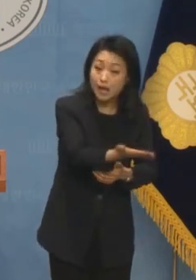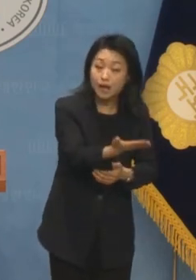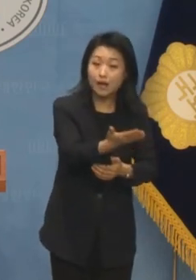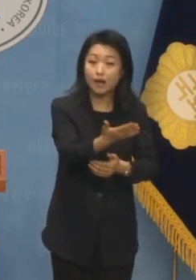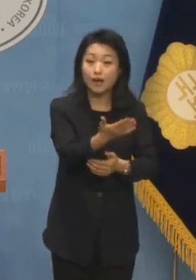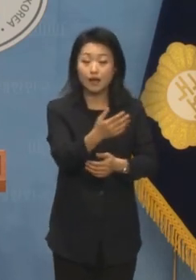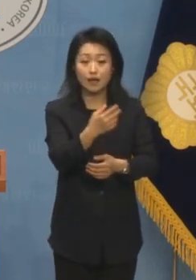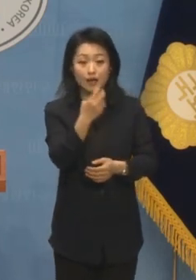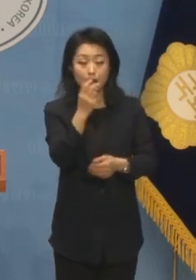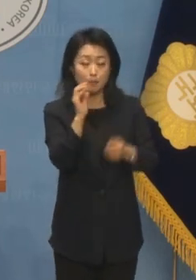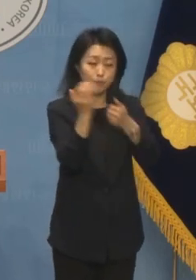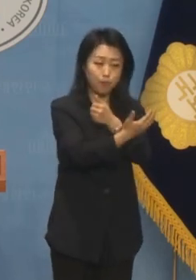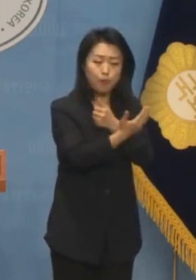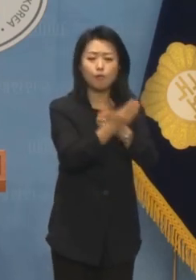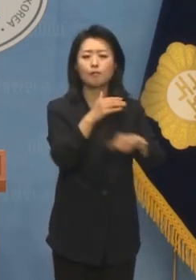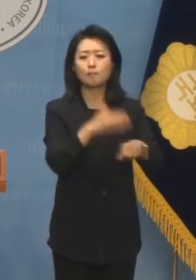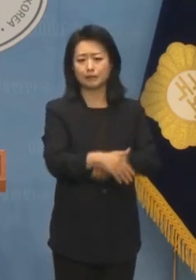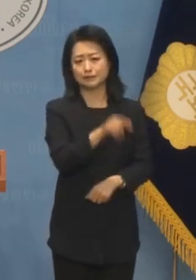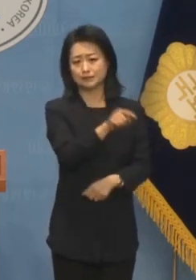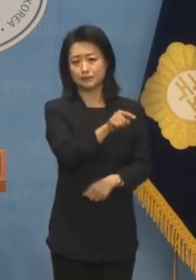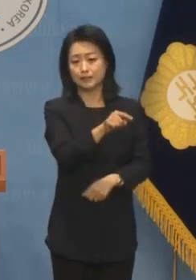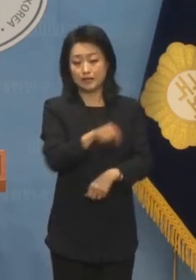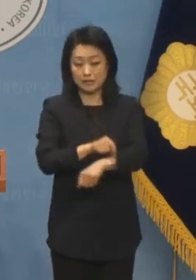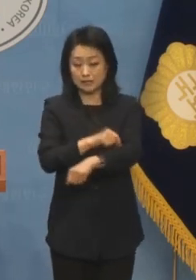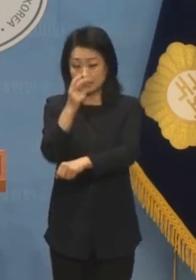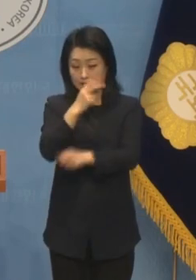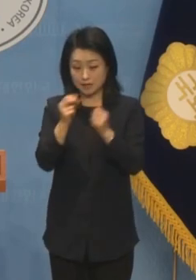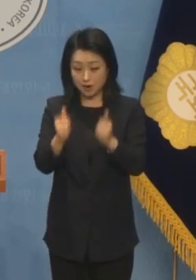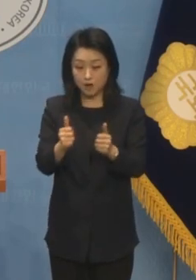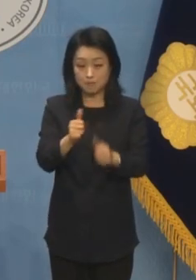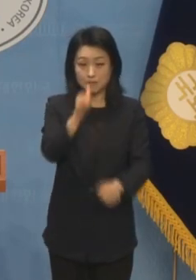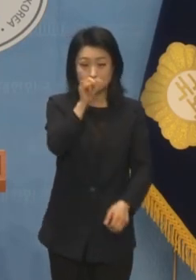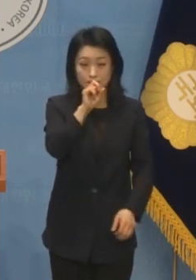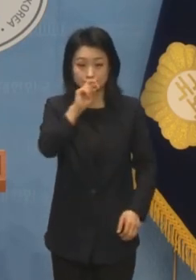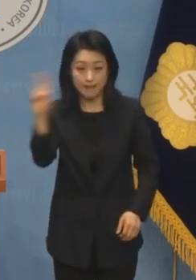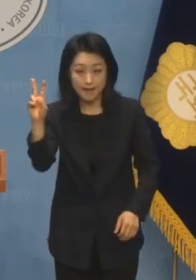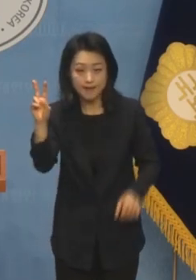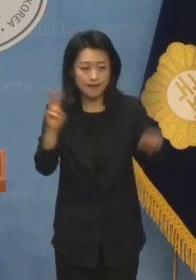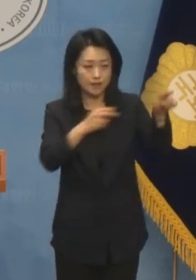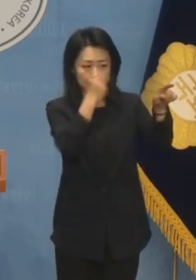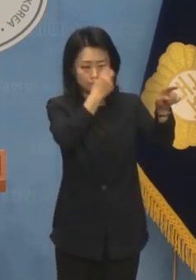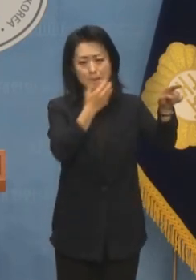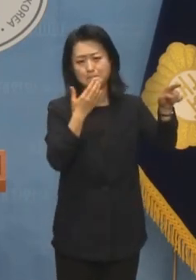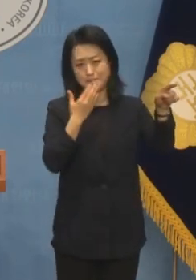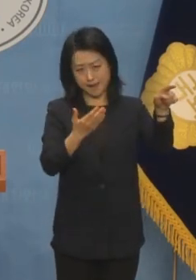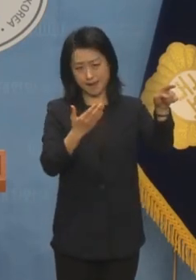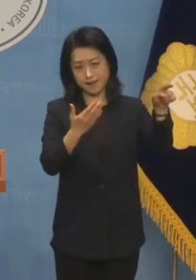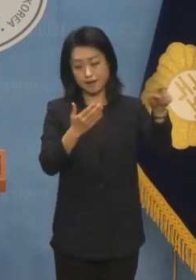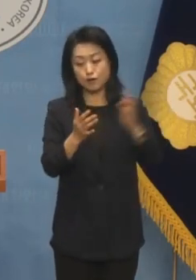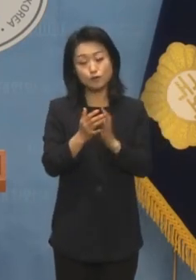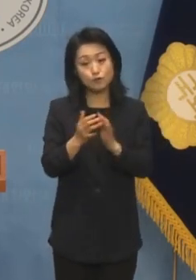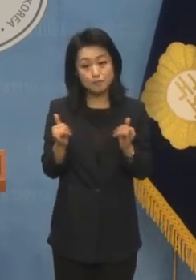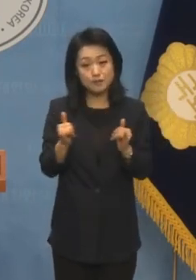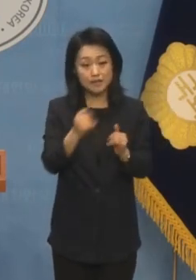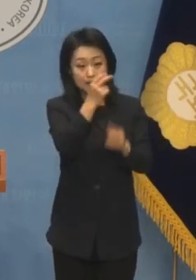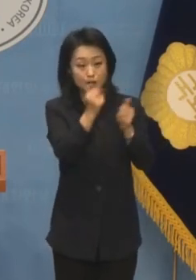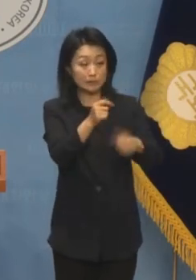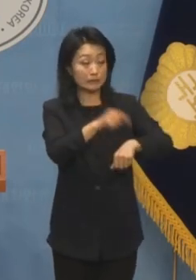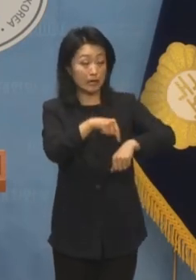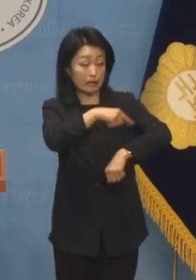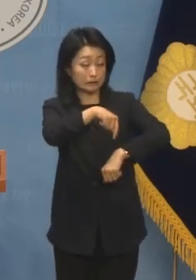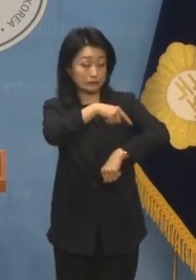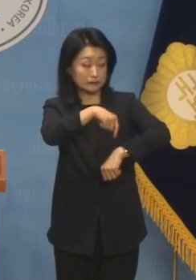불과합니다. 특검을 통해서만 김 여사 관련 의혹을 낱낱이 밝힐 수 있습니다. 국민들은 검찰의 시간